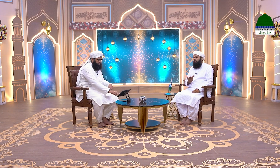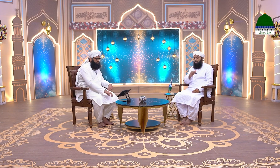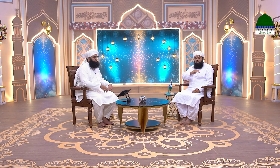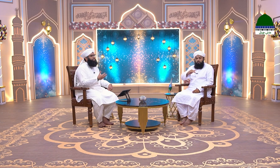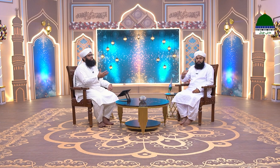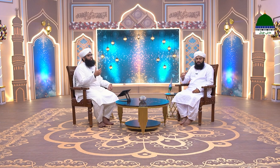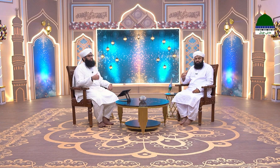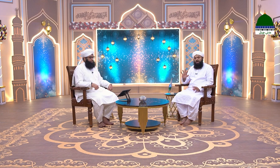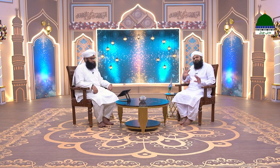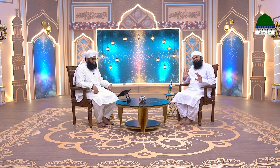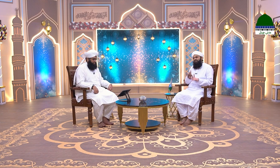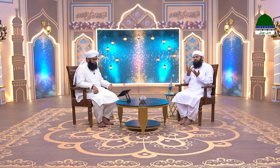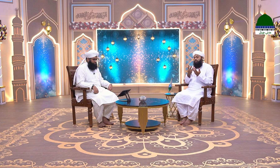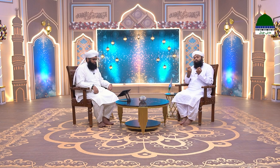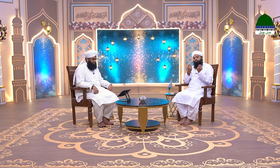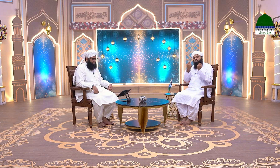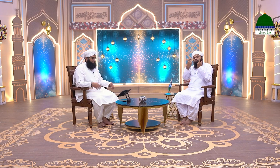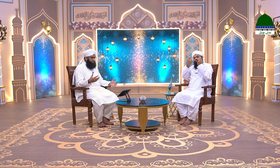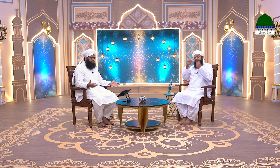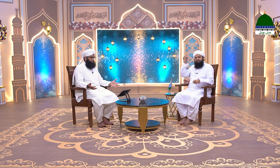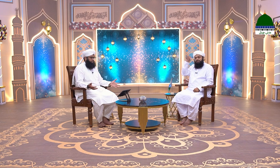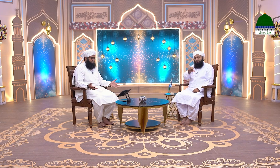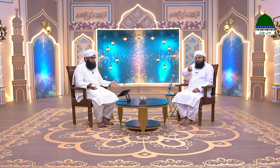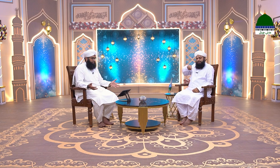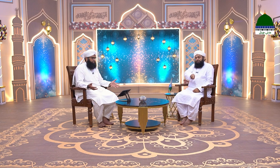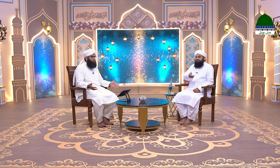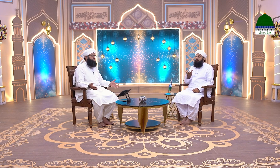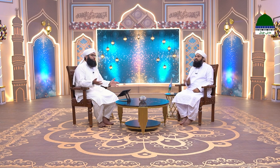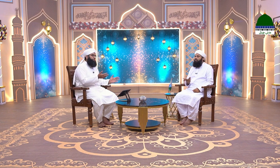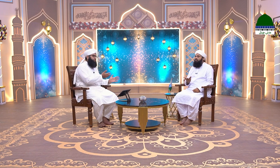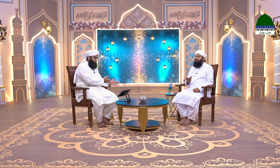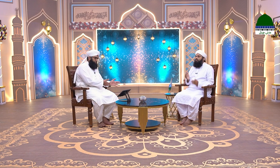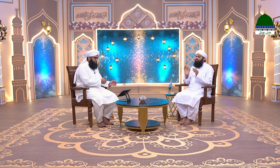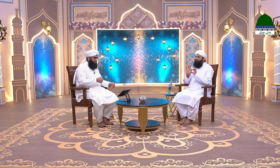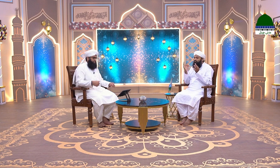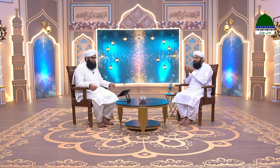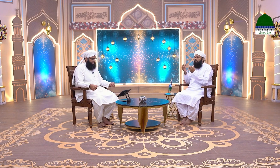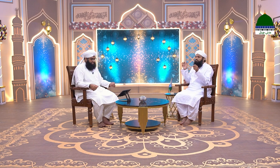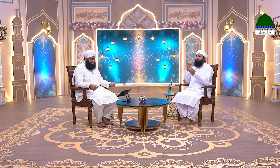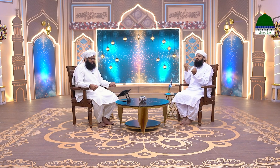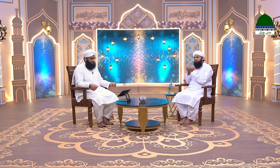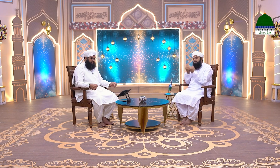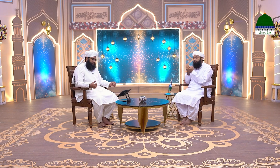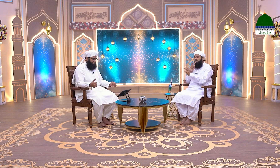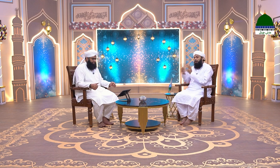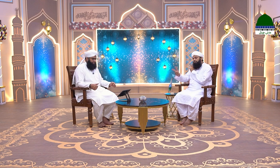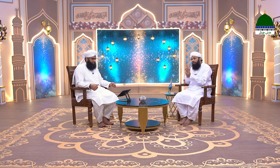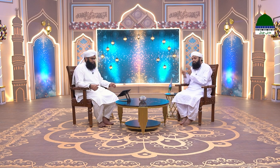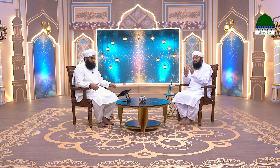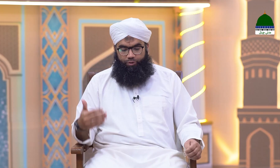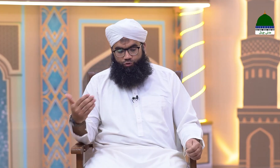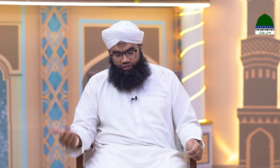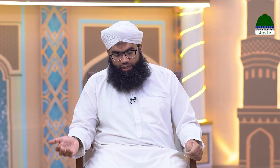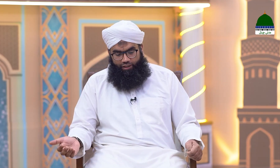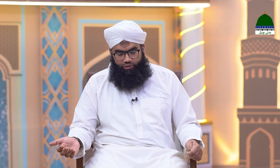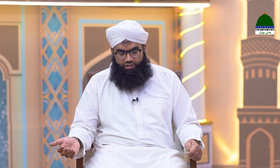ساتھ بے جا سختی سے پیش آتے ہیں، کبھی گھر والوں کے ساتھ جھگڑا تو کبھی پڑوسیوں پر ناراضی کا اظہار کرتے ہیں،